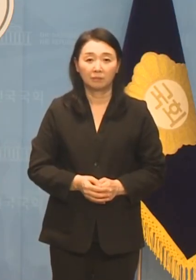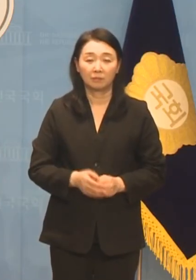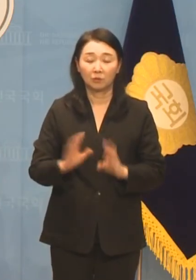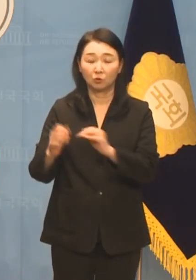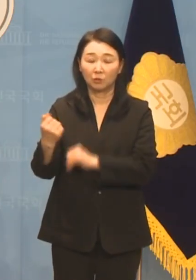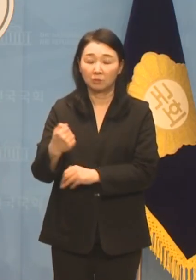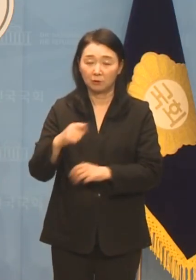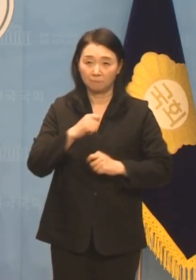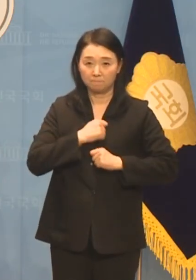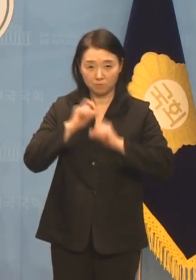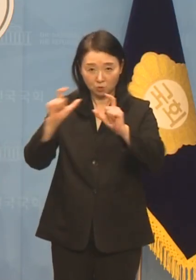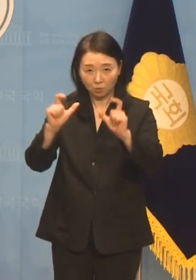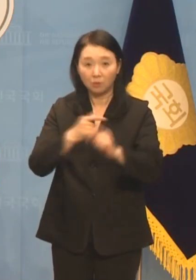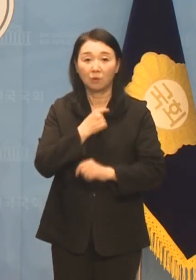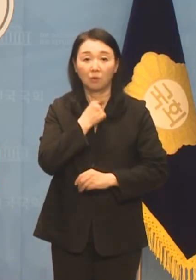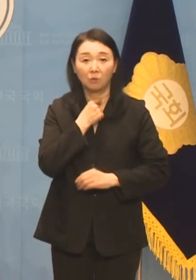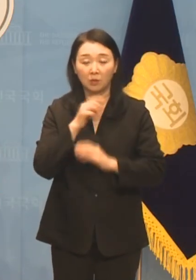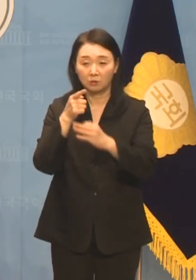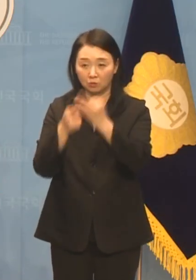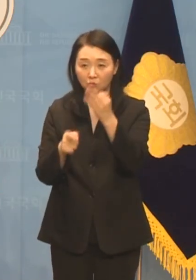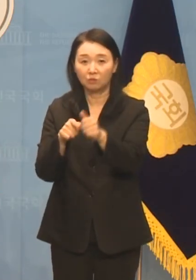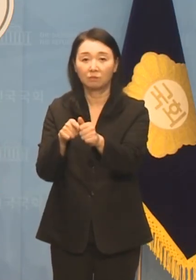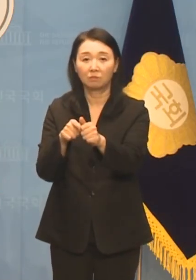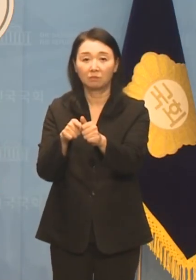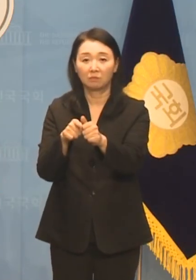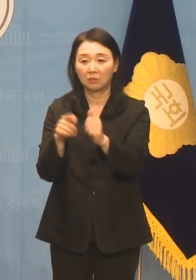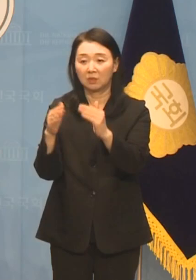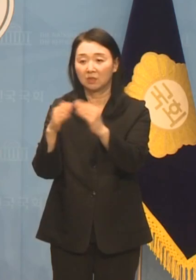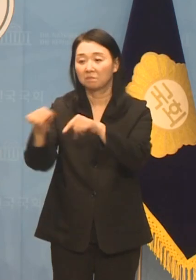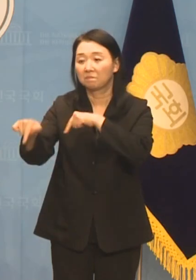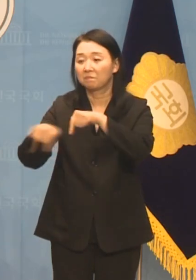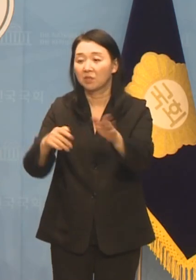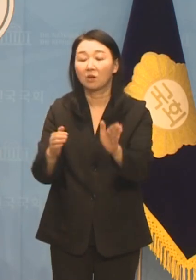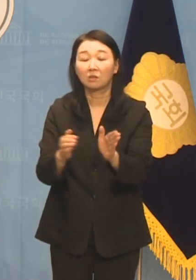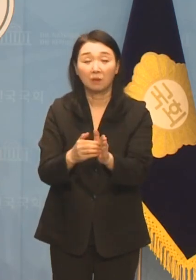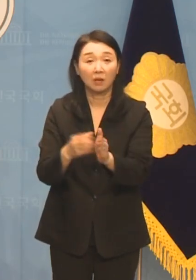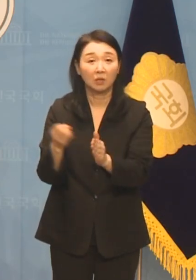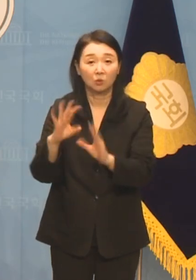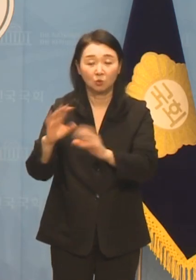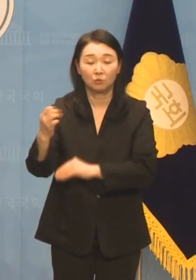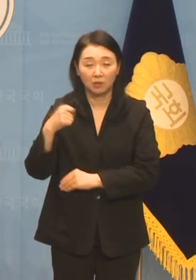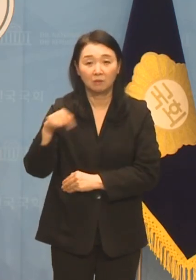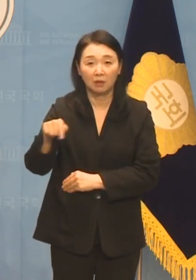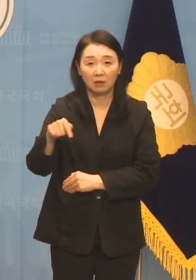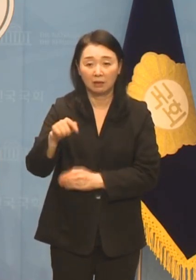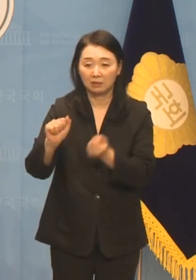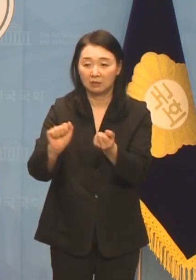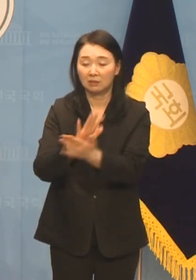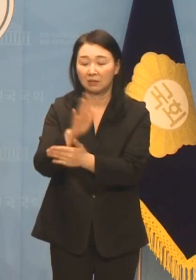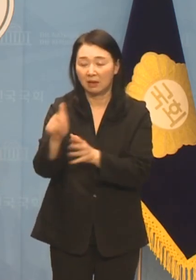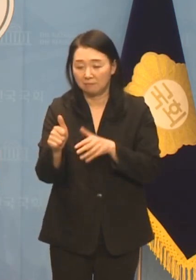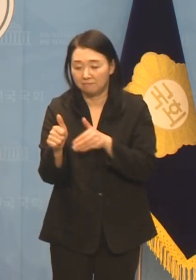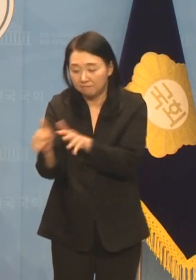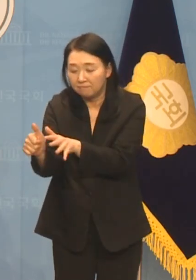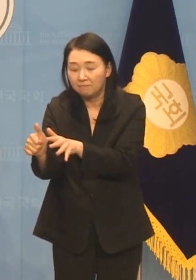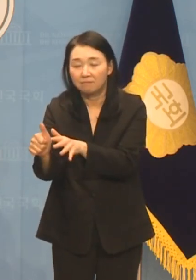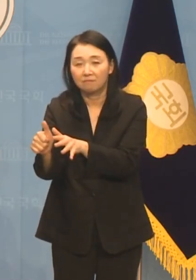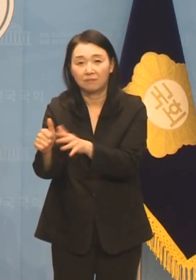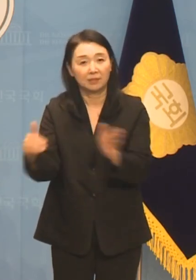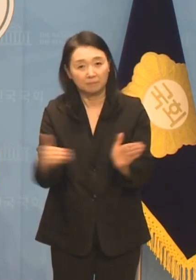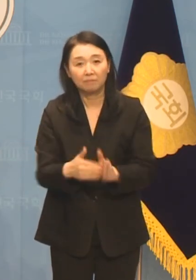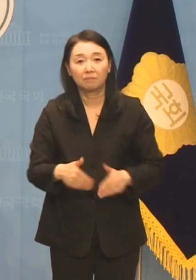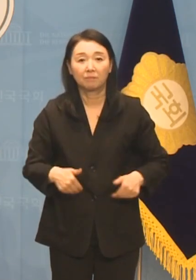국민의힘에도 경고합니다. 윤석열의 관저 정치와 함께 국민의힘의 내란 추종도 막을 내려야